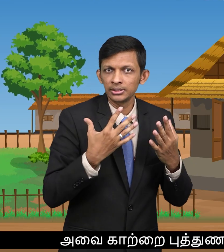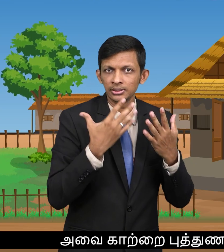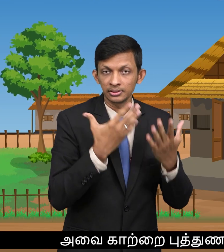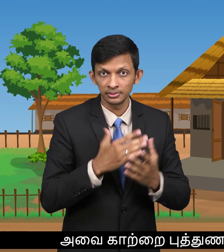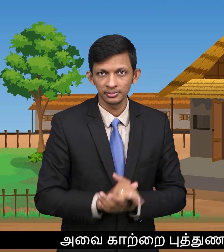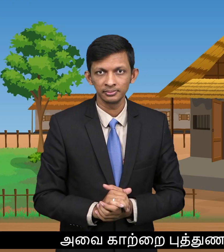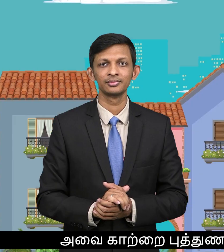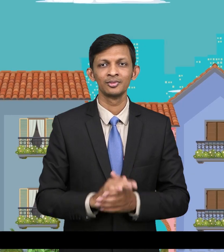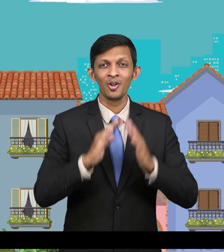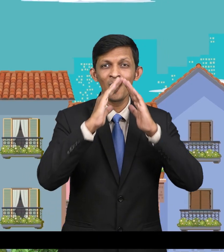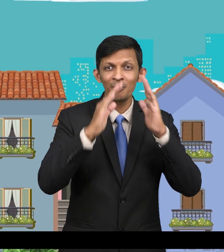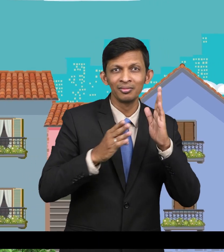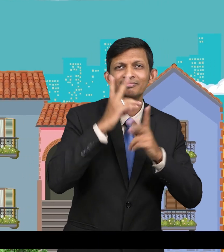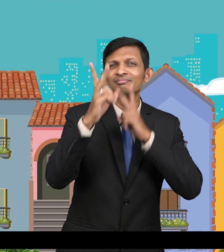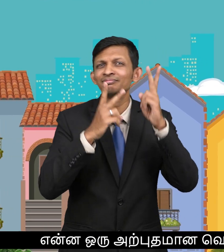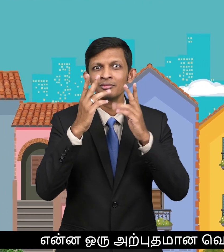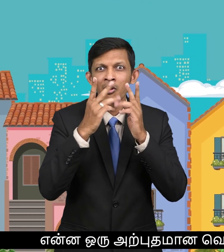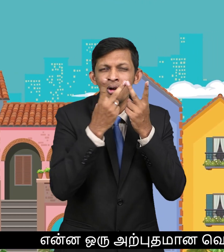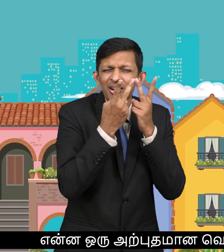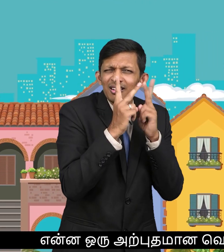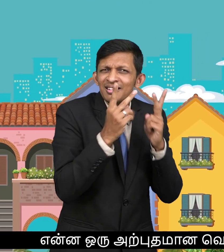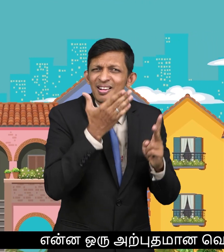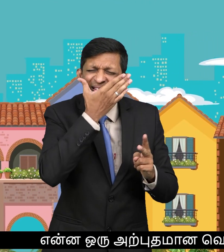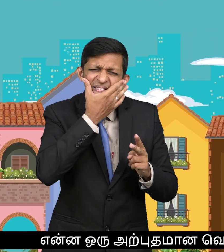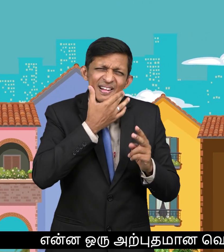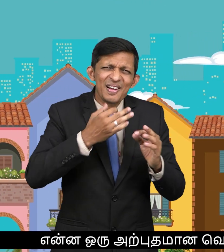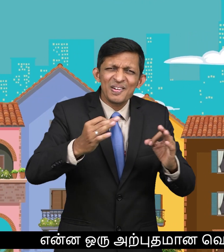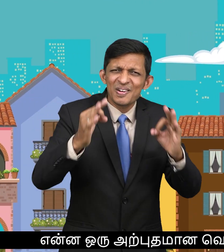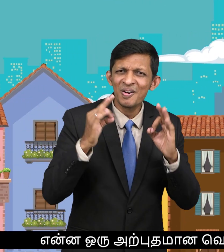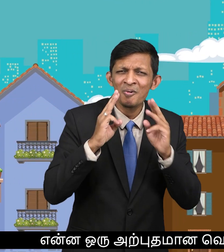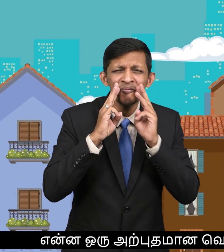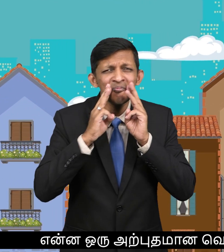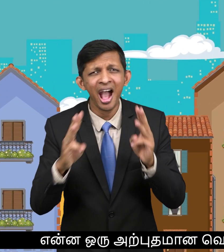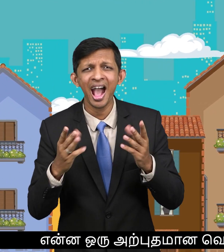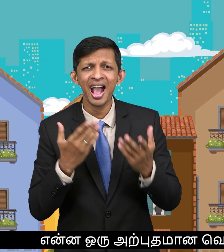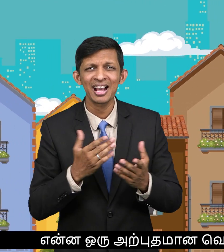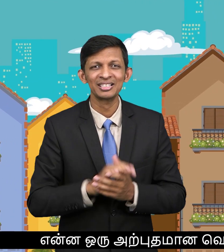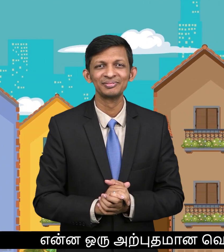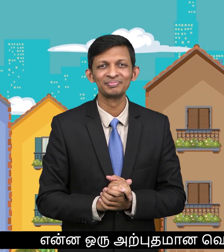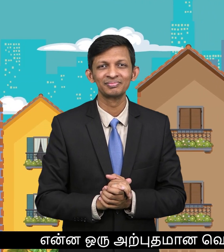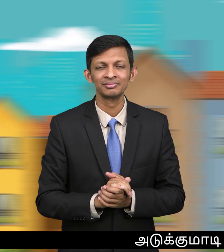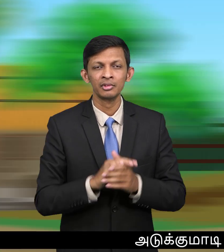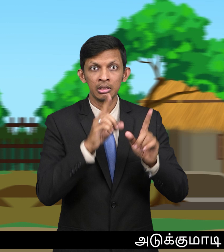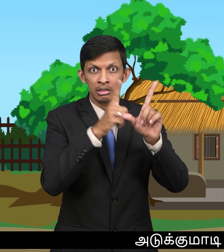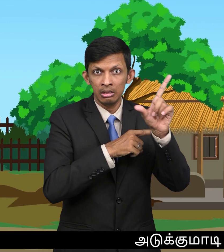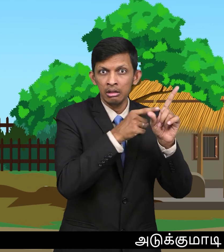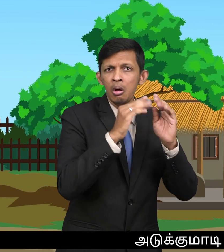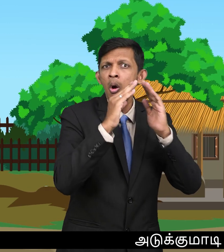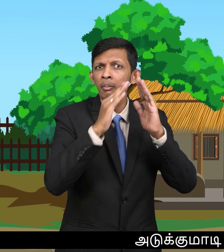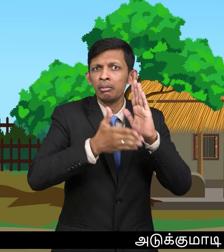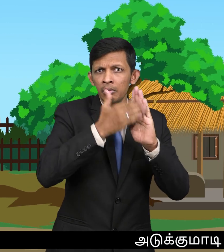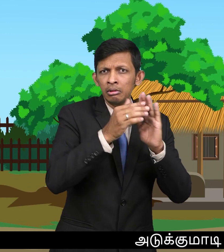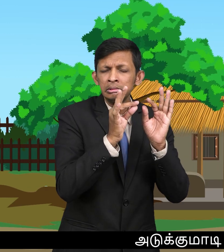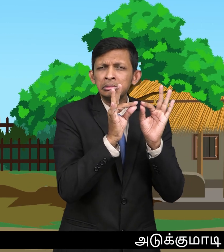உதவும். ஆஹா, என்ன ஒரு அற்புதமான வெவ்வேறு வீடுகளின் சுற்றுப்பயணம்!